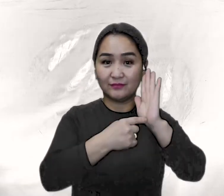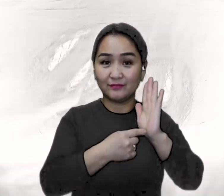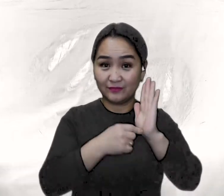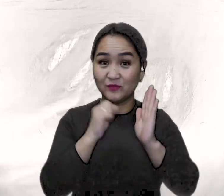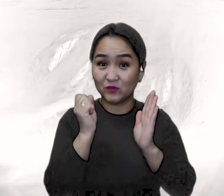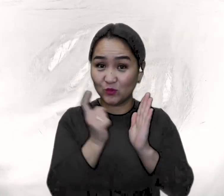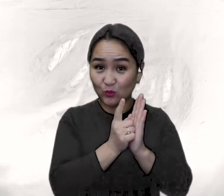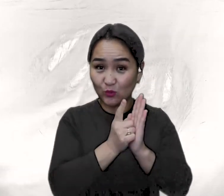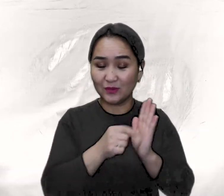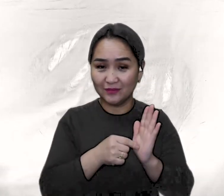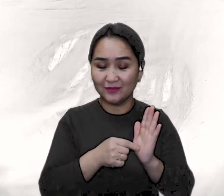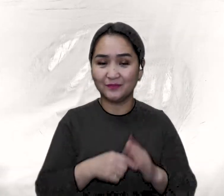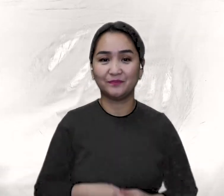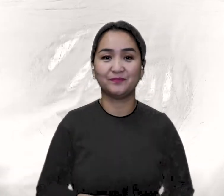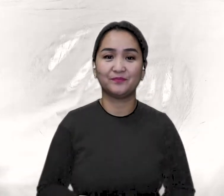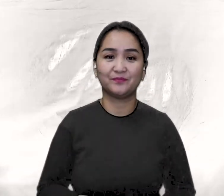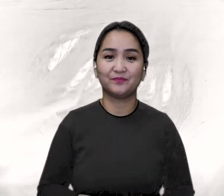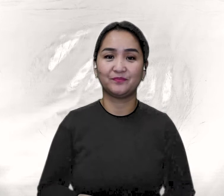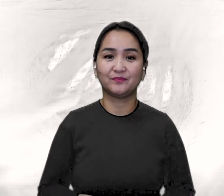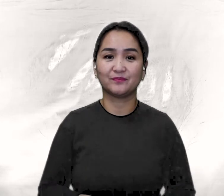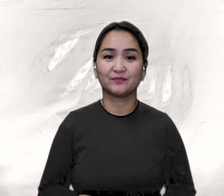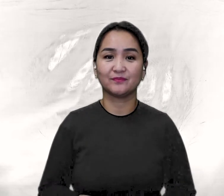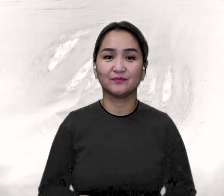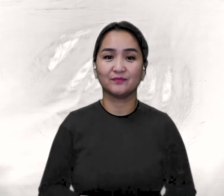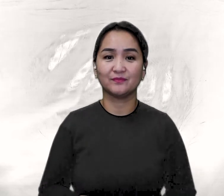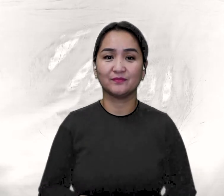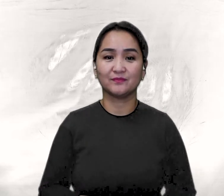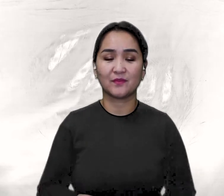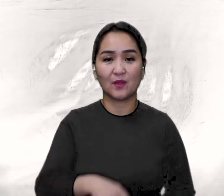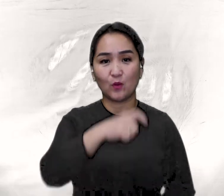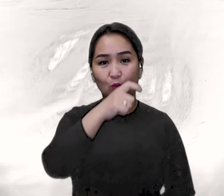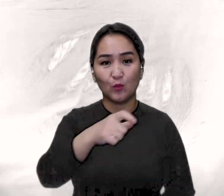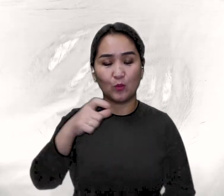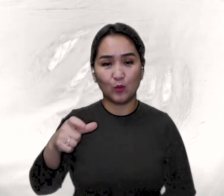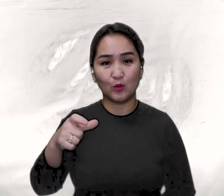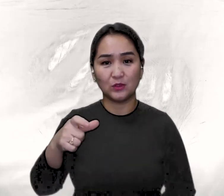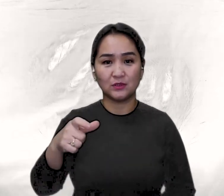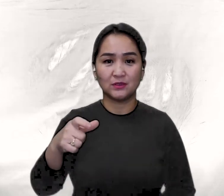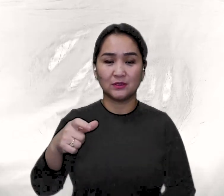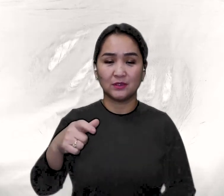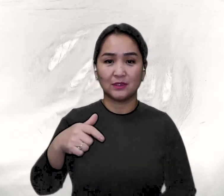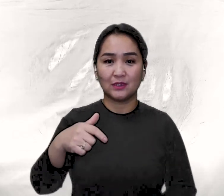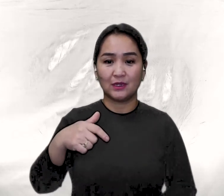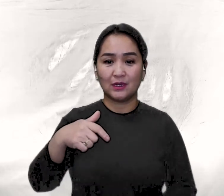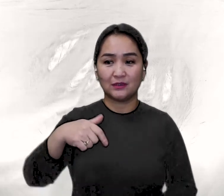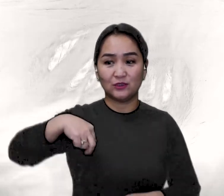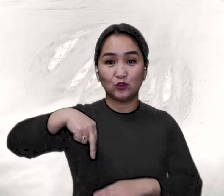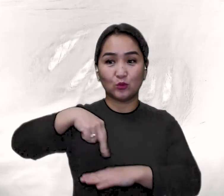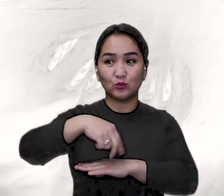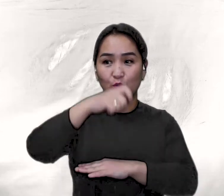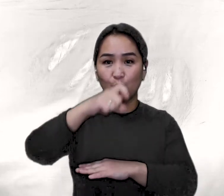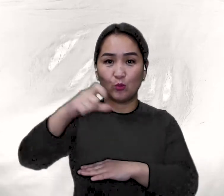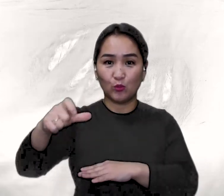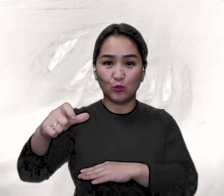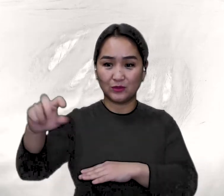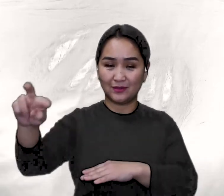айгүй чухал нэг хэсэг шүү дээ. Яг тэнгууд хүмүүс яг гудамжаар явж хахад чам ямар нэгэн